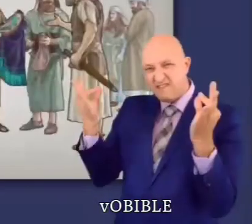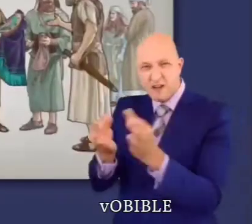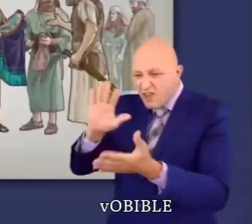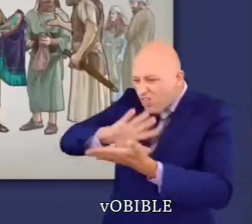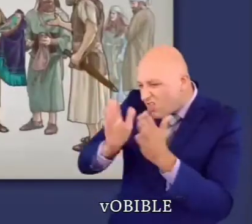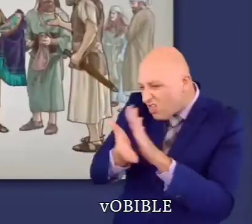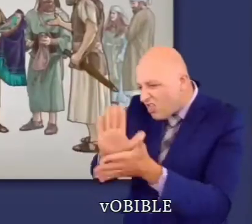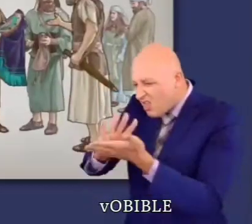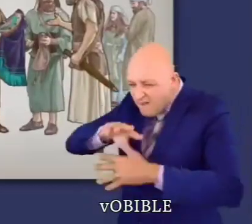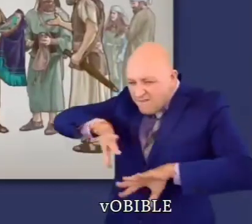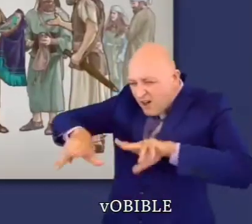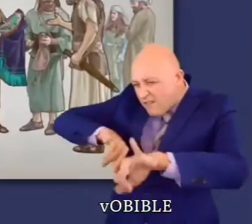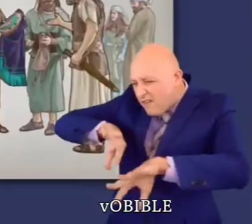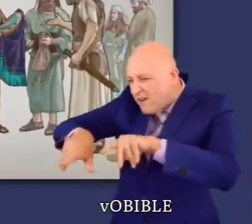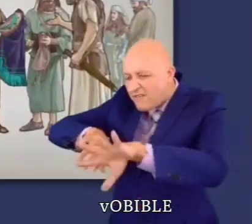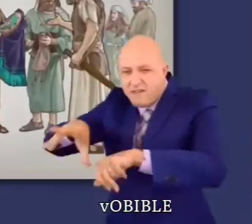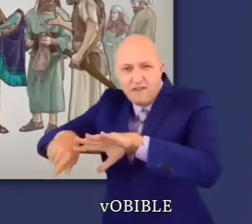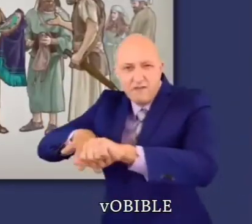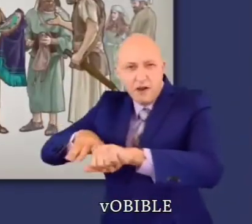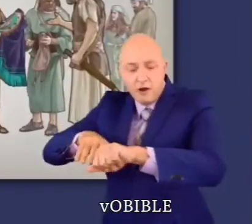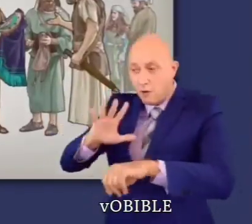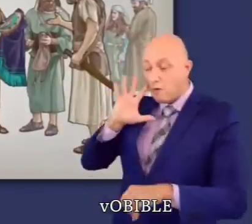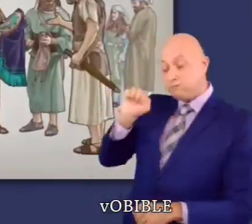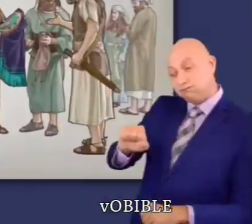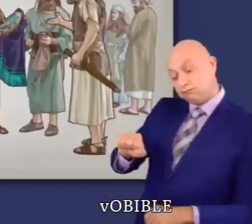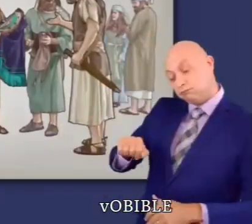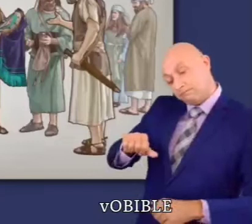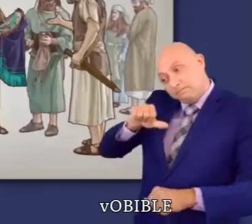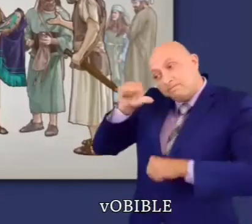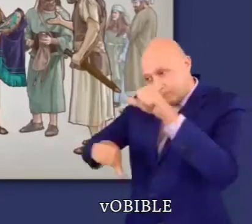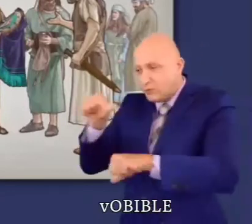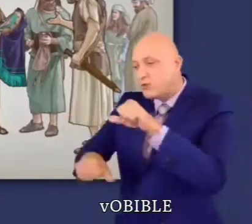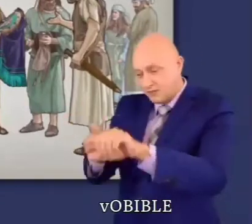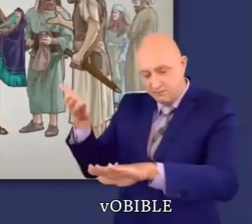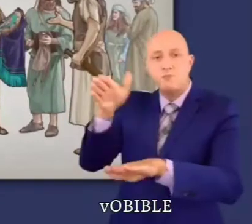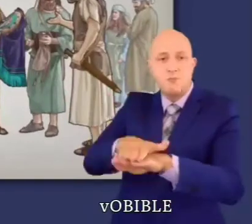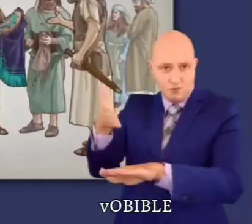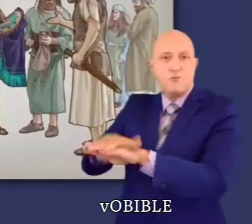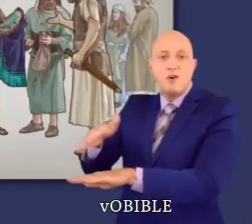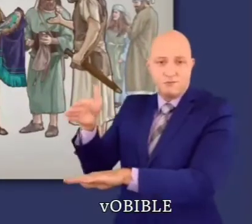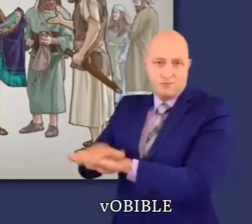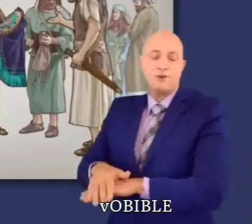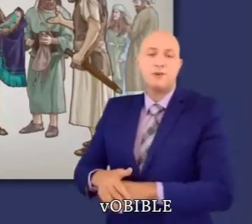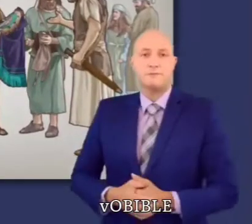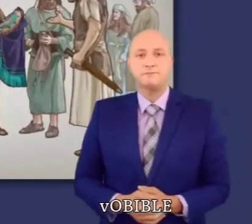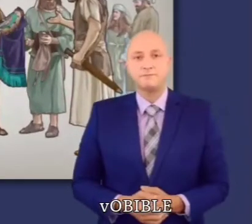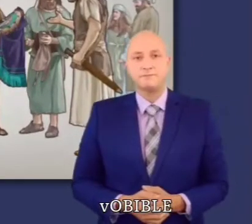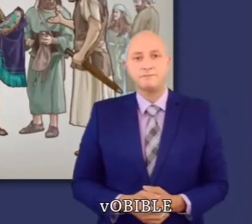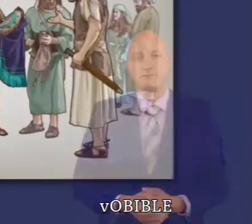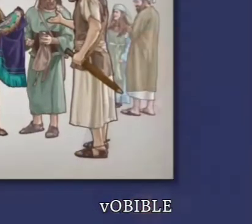Le chapitre 6 rapporte la chute de Jéricho. Seul Rahab et la famille de son père sont épargnés.